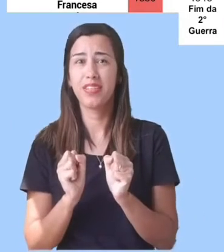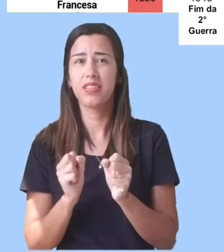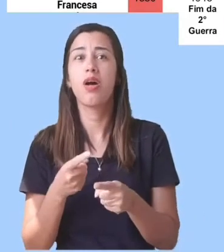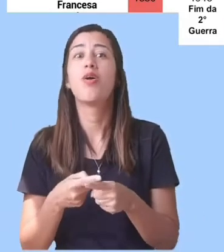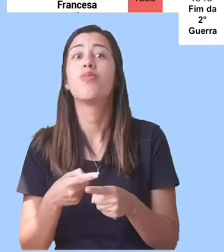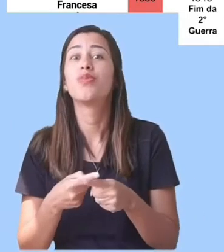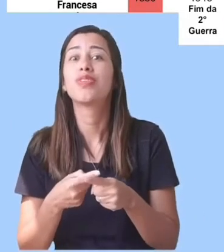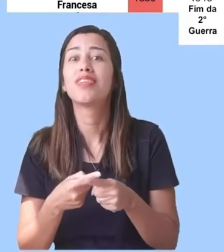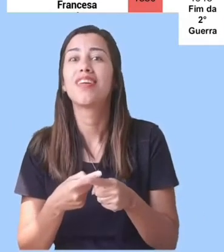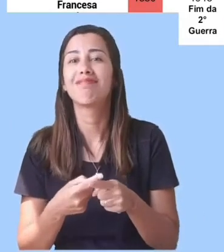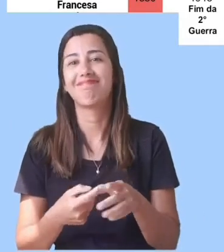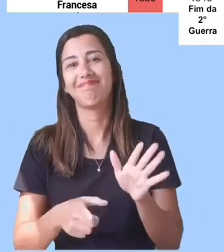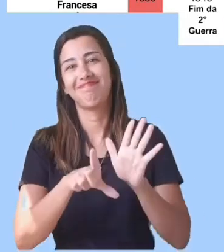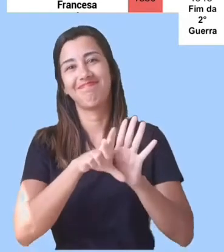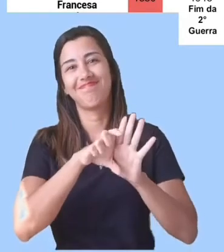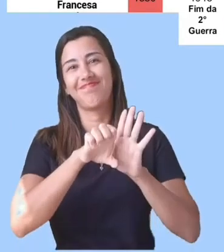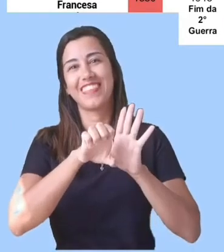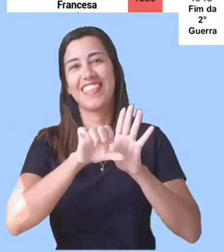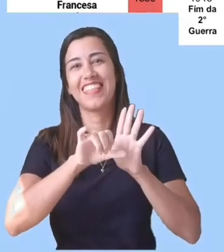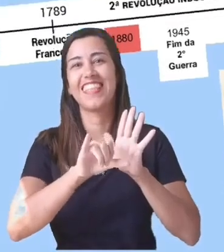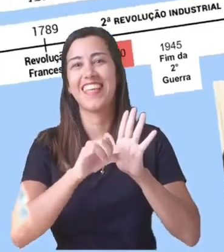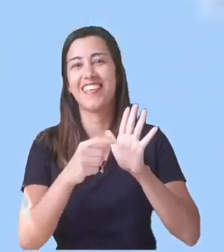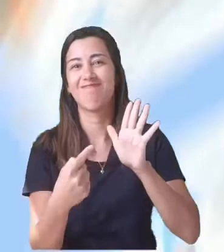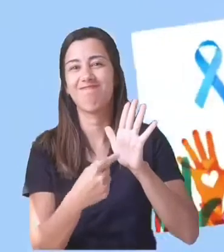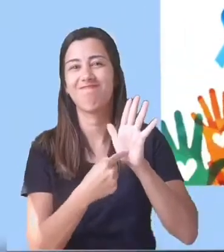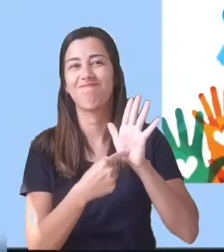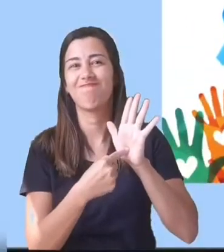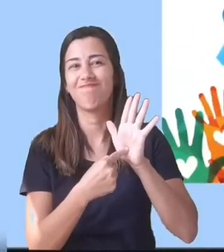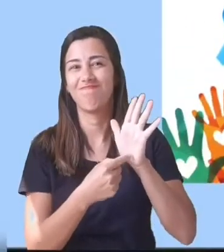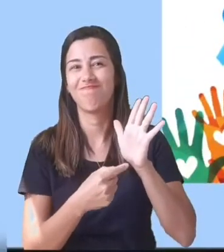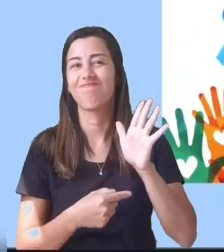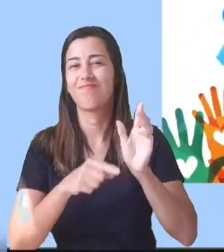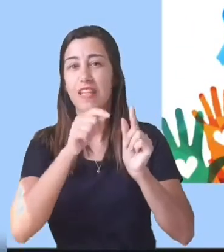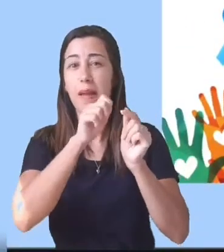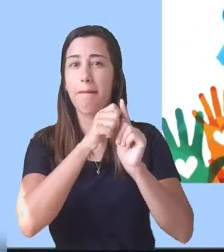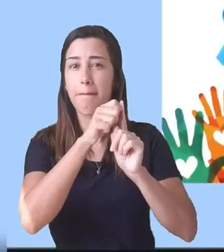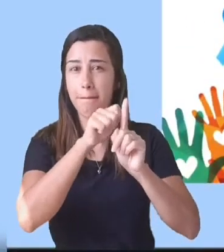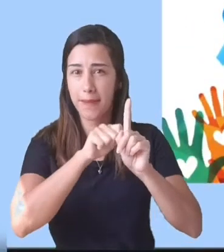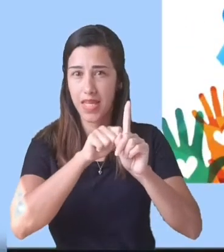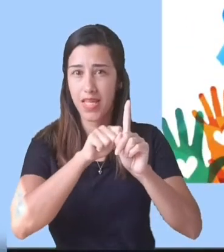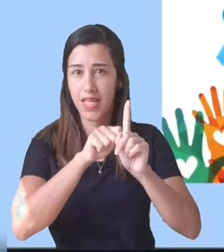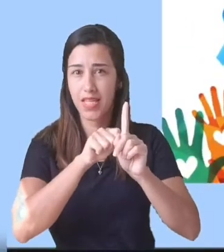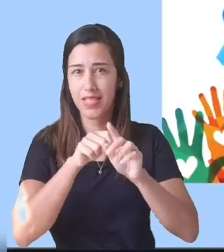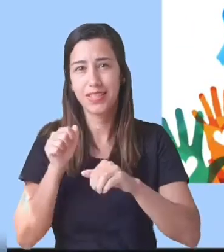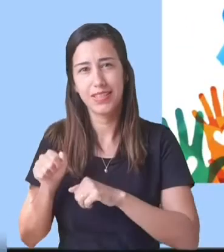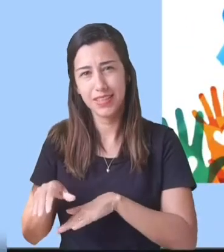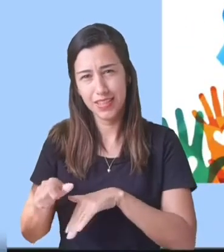um profissional intérprete. Por quê? Porque agora é lei.